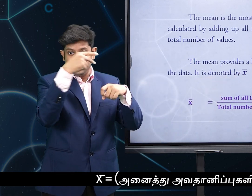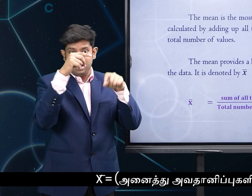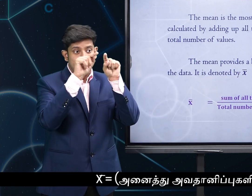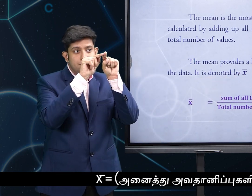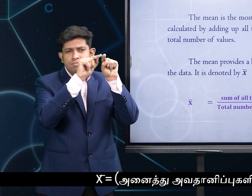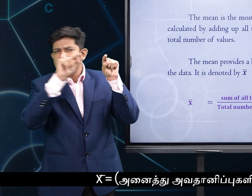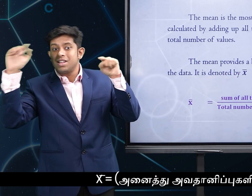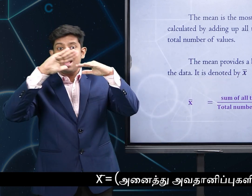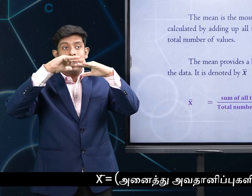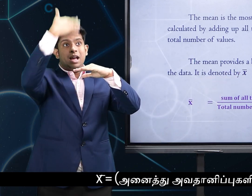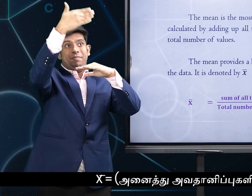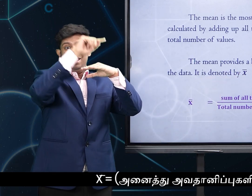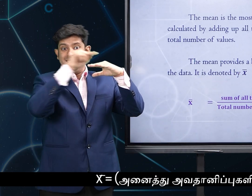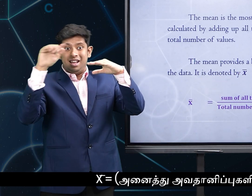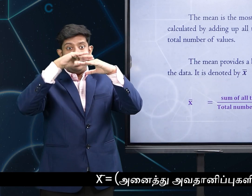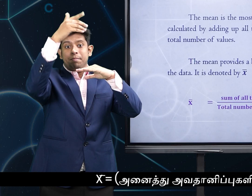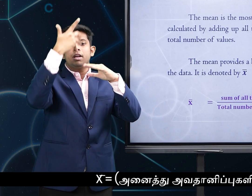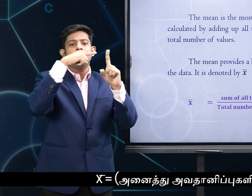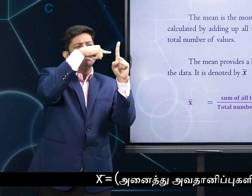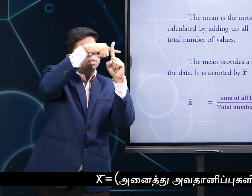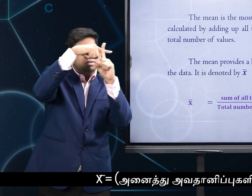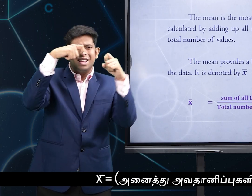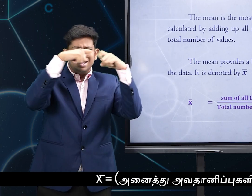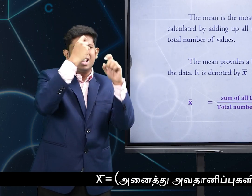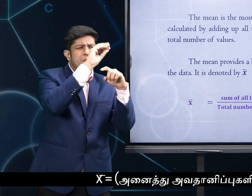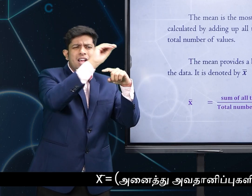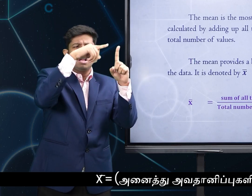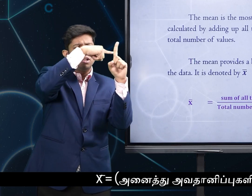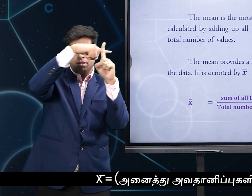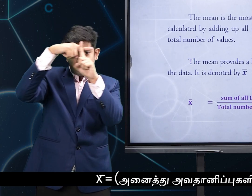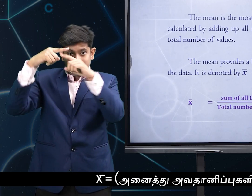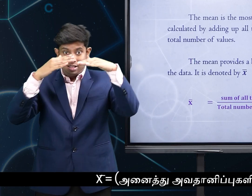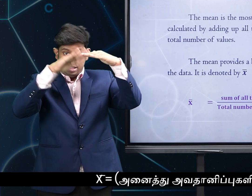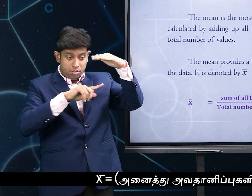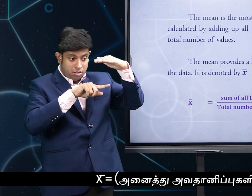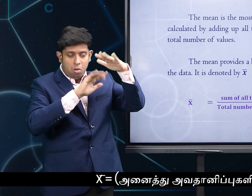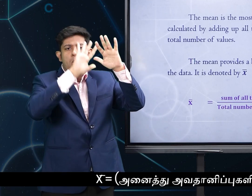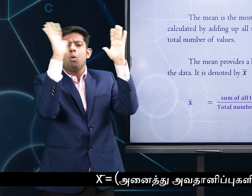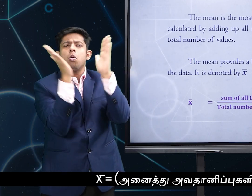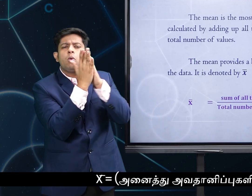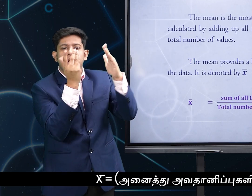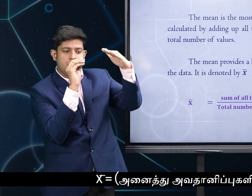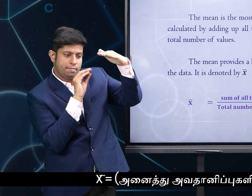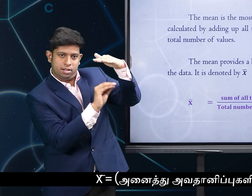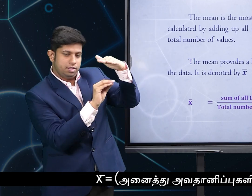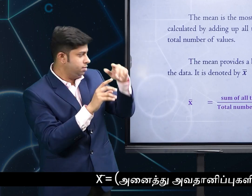ஈடு அடைப்புக்குறிக்குள் அனைத்து அவதானிப்புகளின் கூட்டுத்தொகை பை அடைப்புக்குறிக்குள்